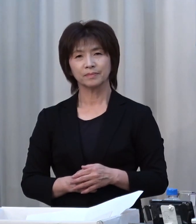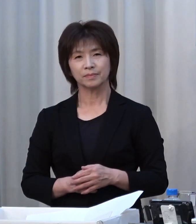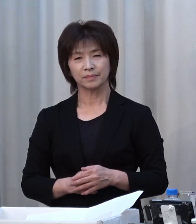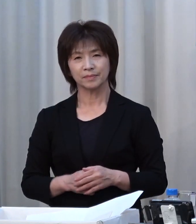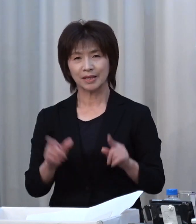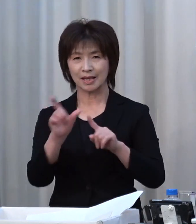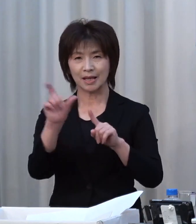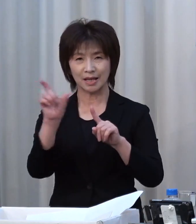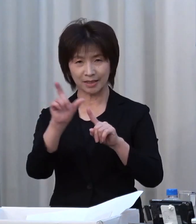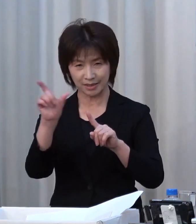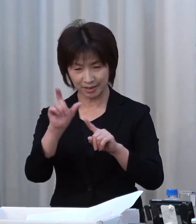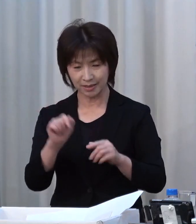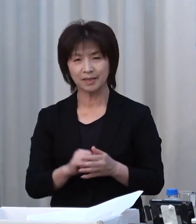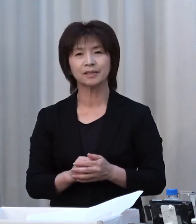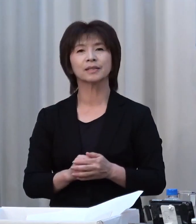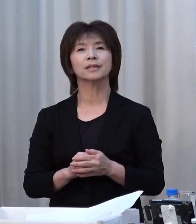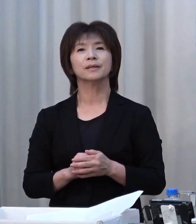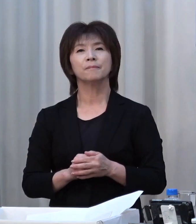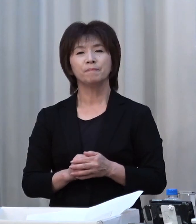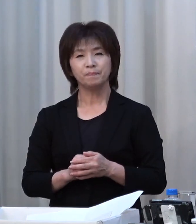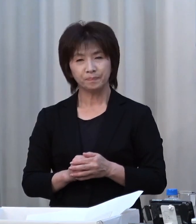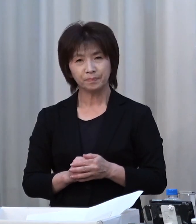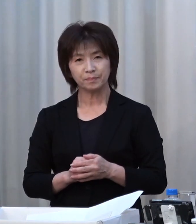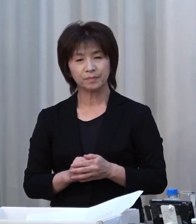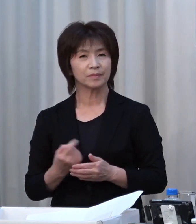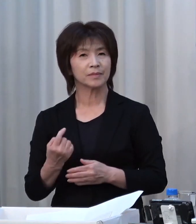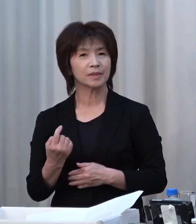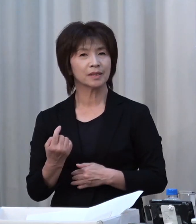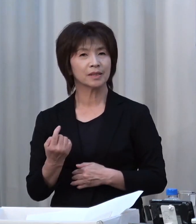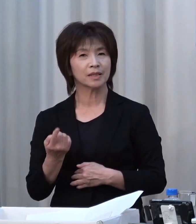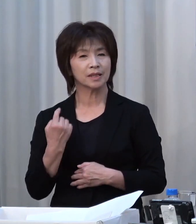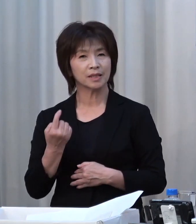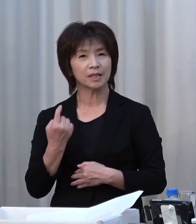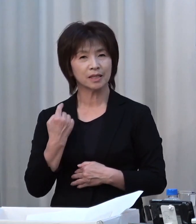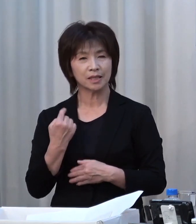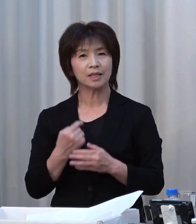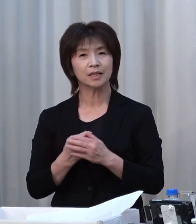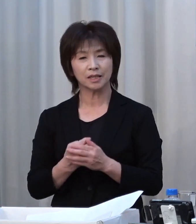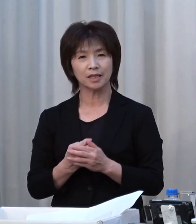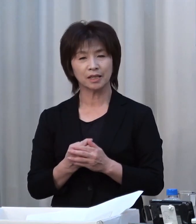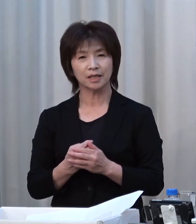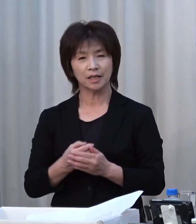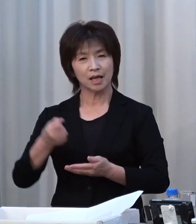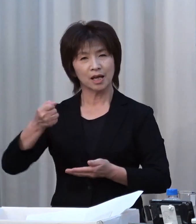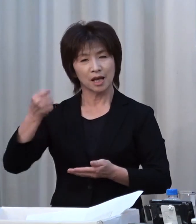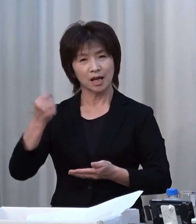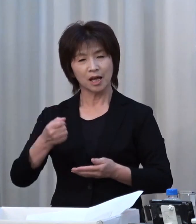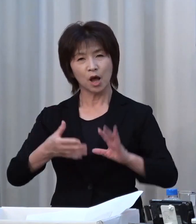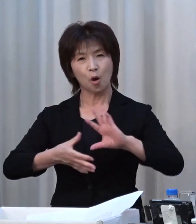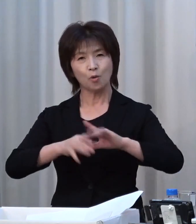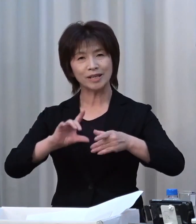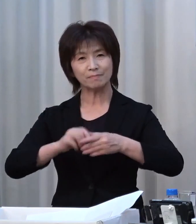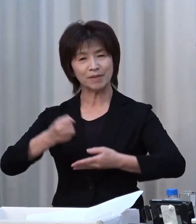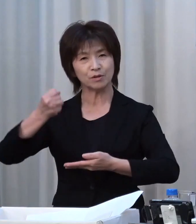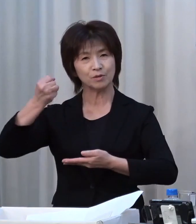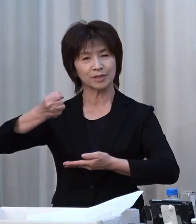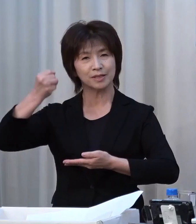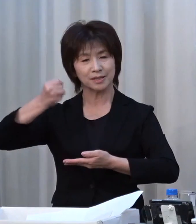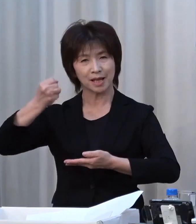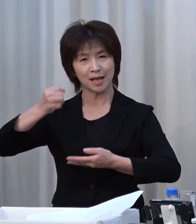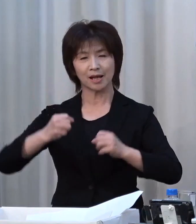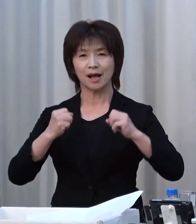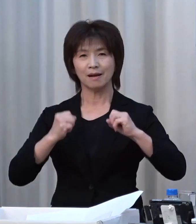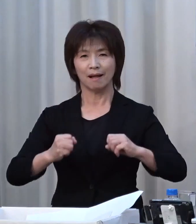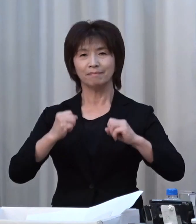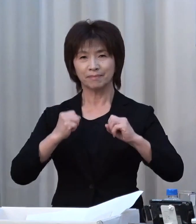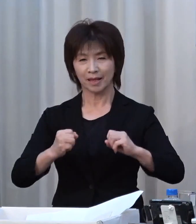すみません、NHK の 方です。よろしく お願いします。昨日ですけど、聖火ランナーの募集結果が発表があり